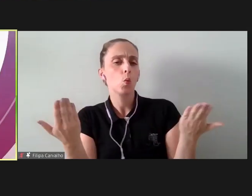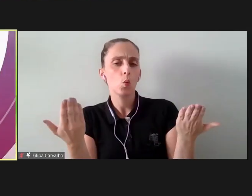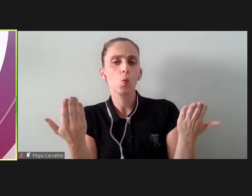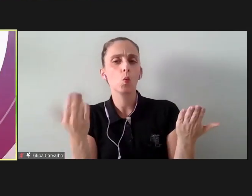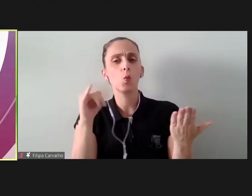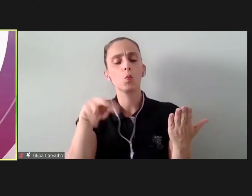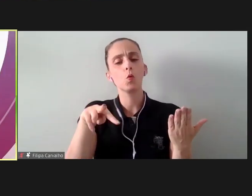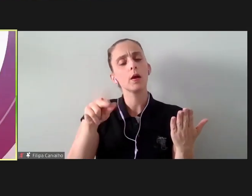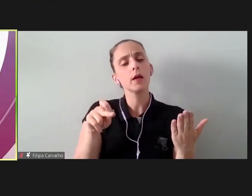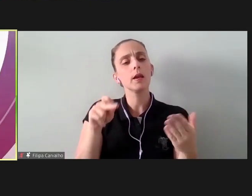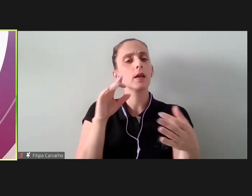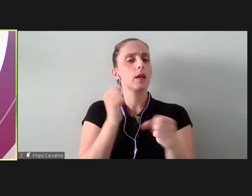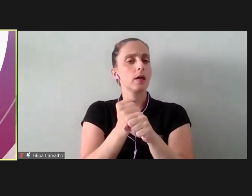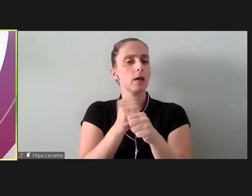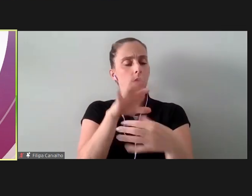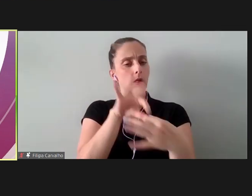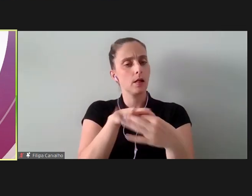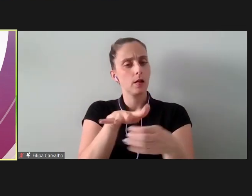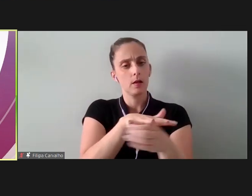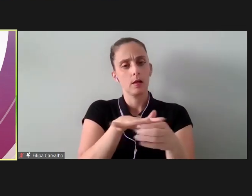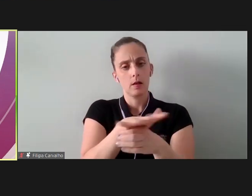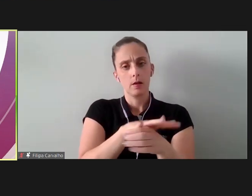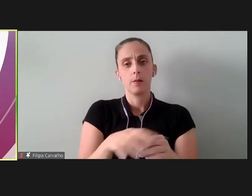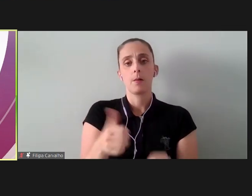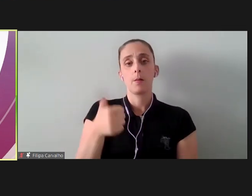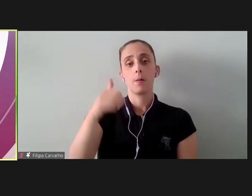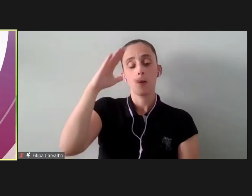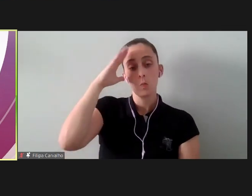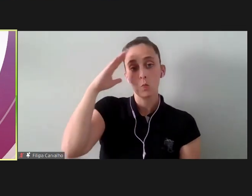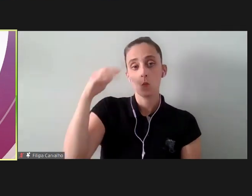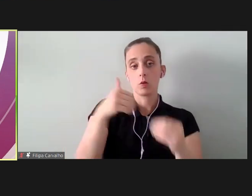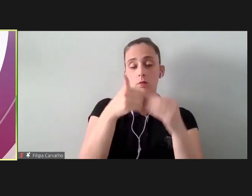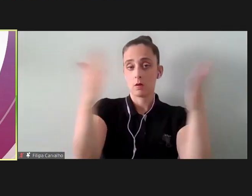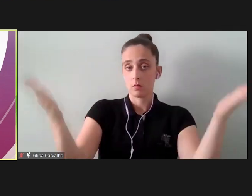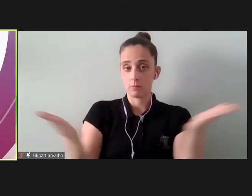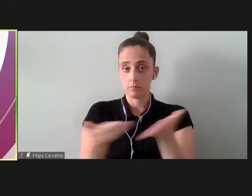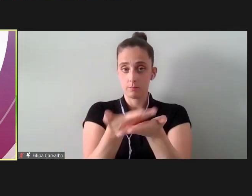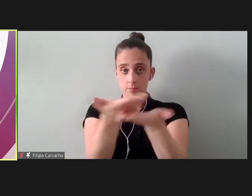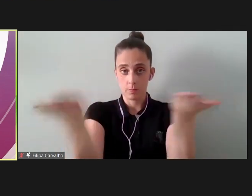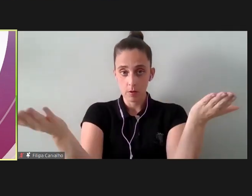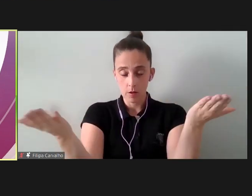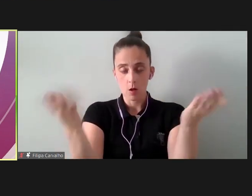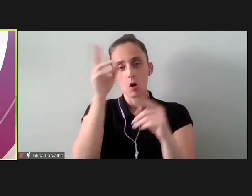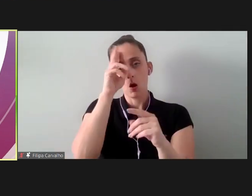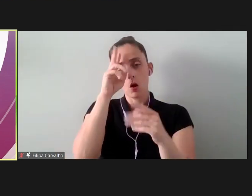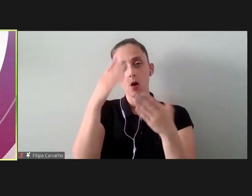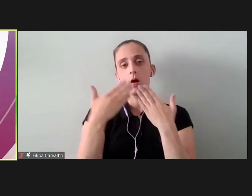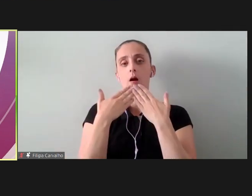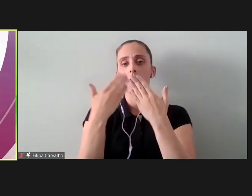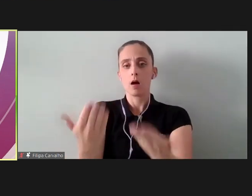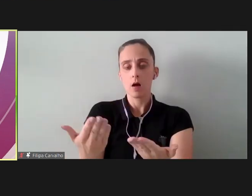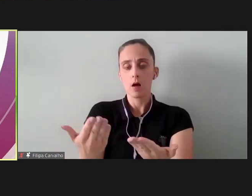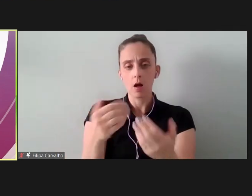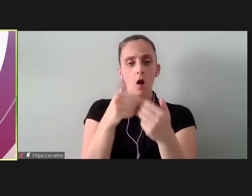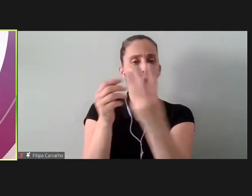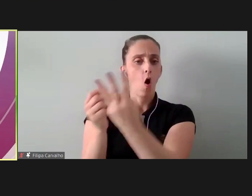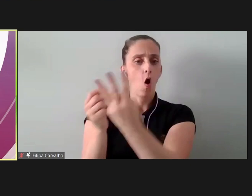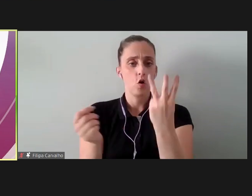neste contexto? Bom, boa tarde a todas e a todos. Antes de mais, uma palavra de agradecimento à Gilmar, à Camila e ao